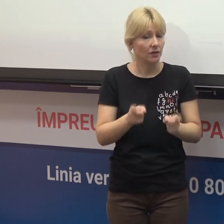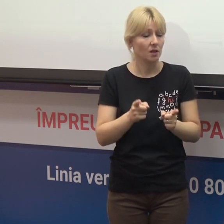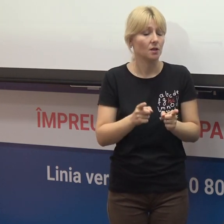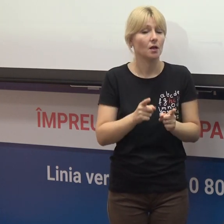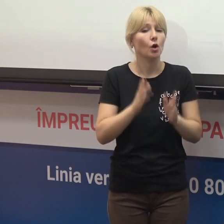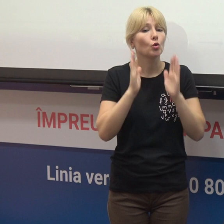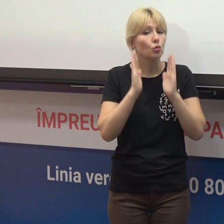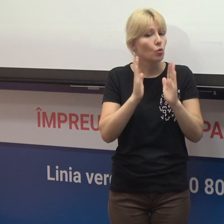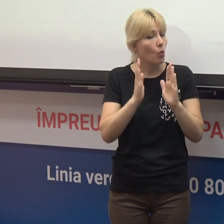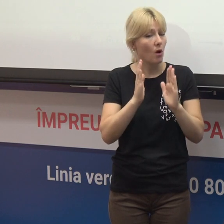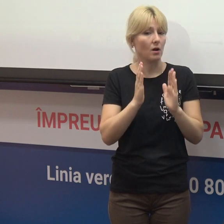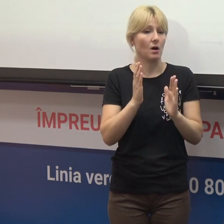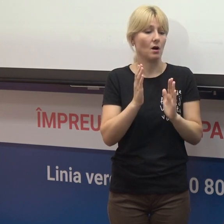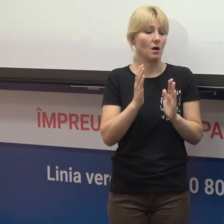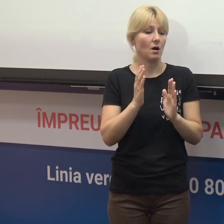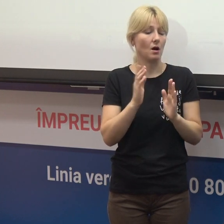în scopul, vă zic,